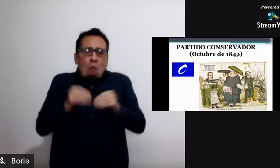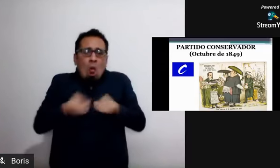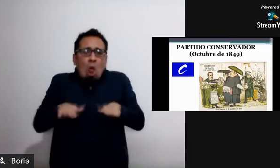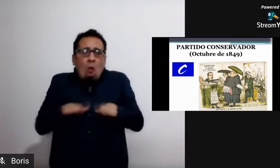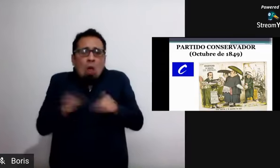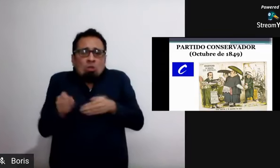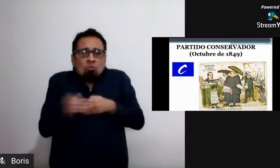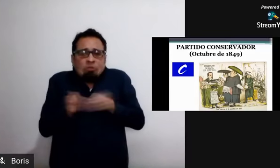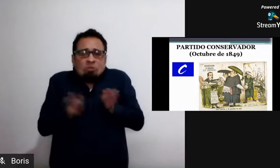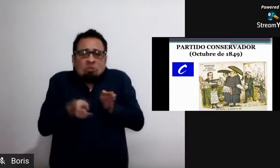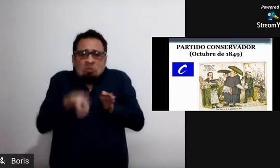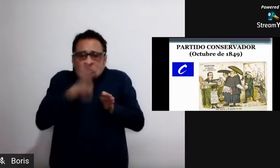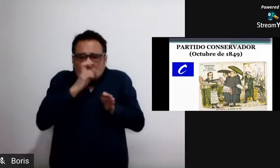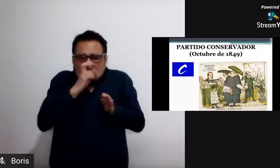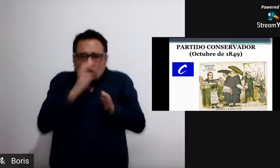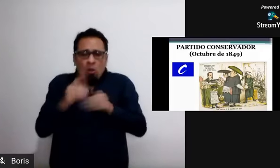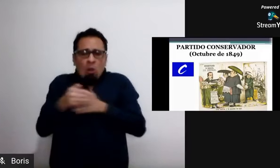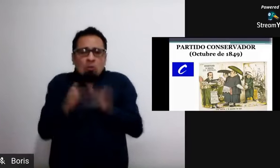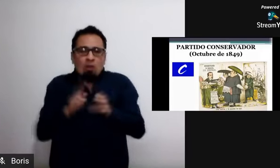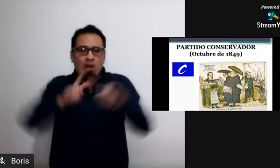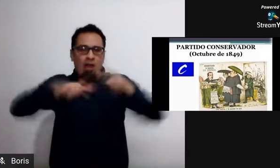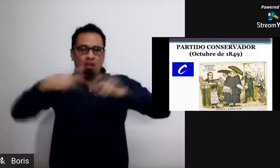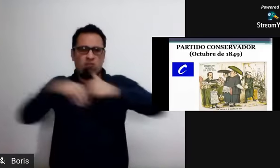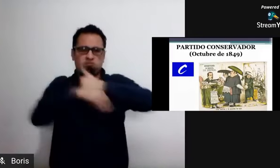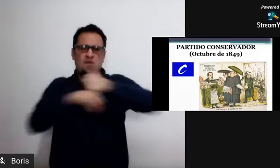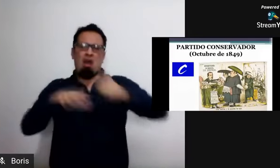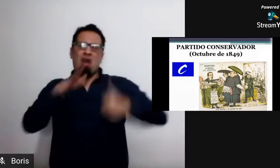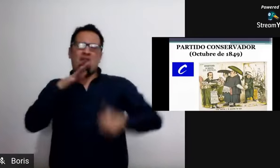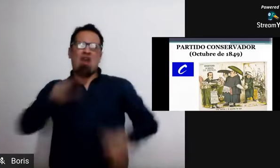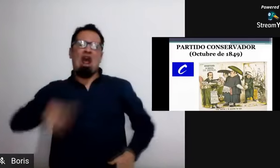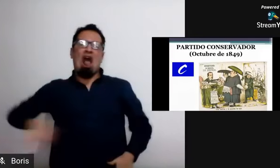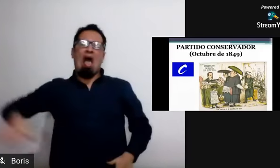con esta figura de terratenientes,